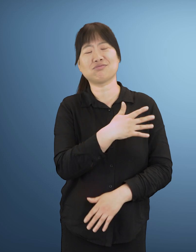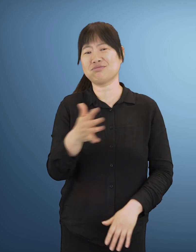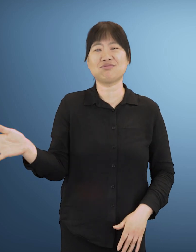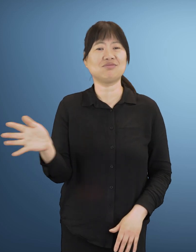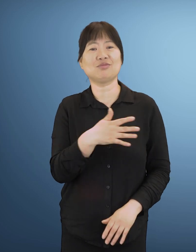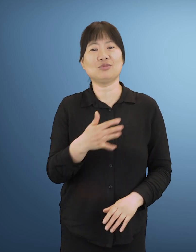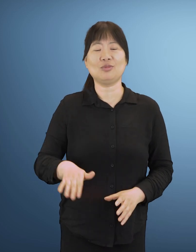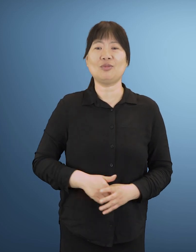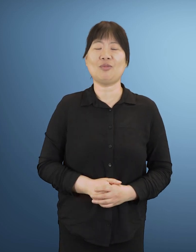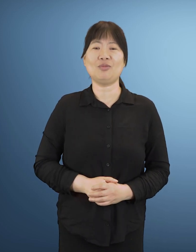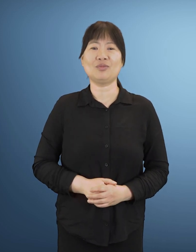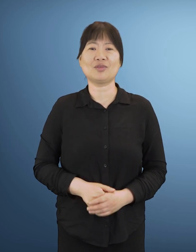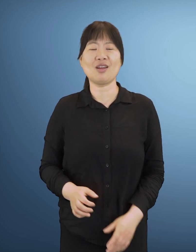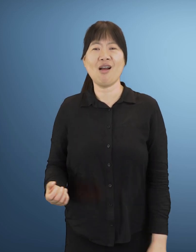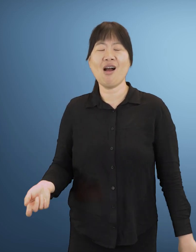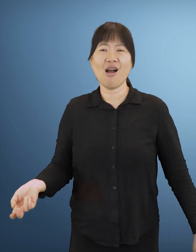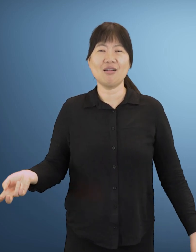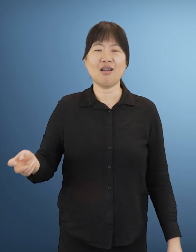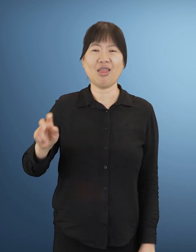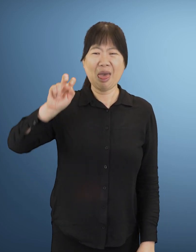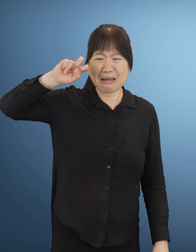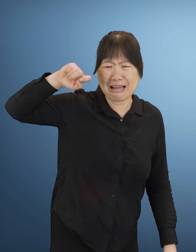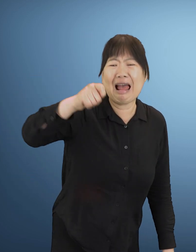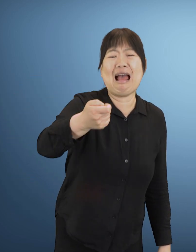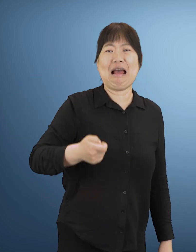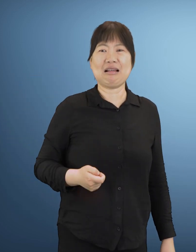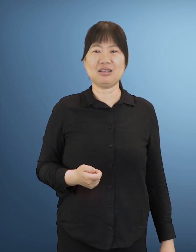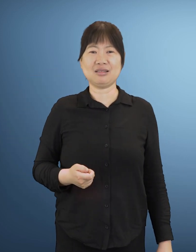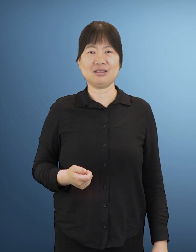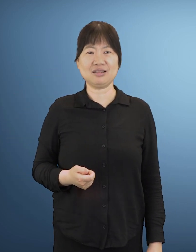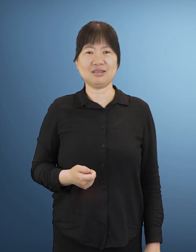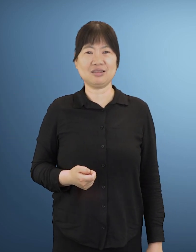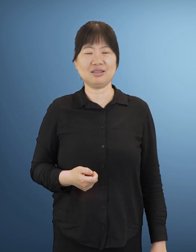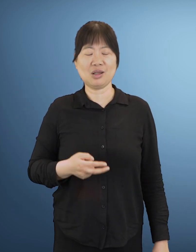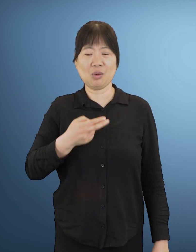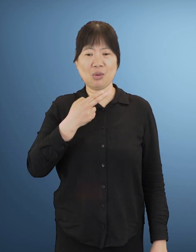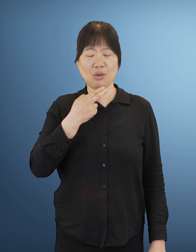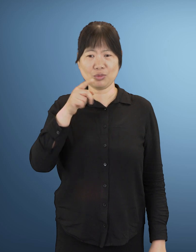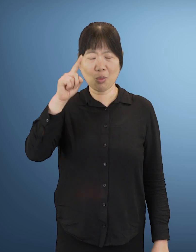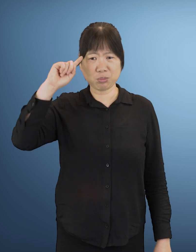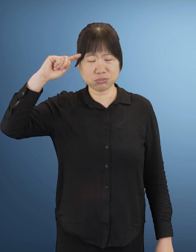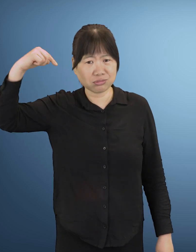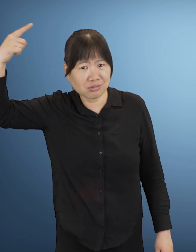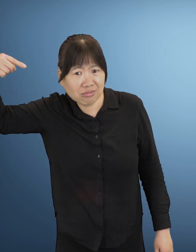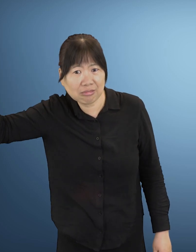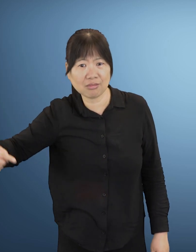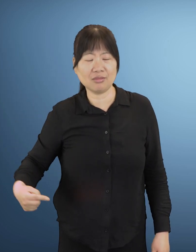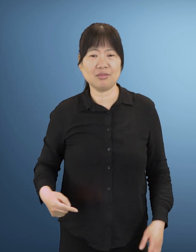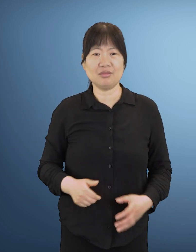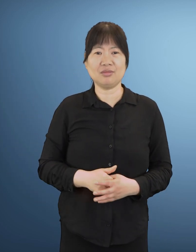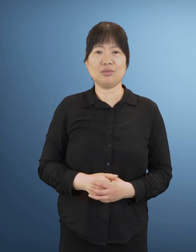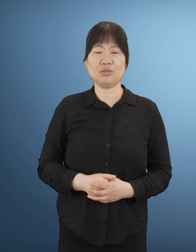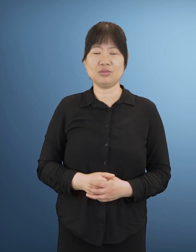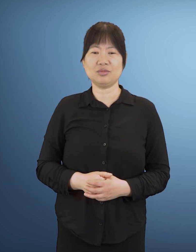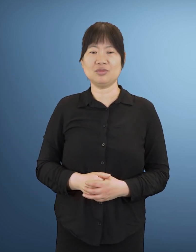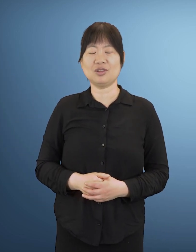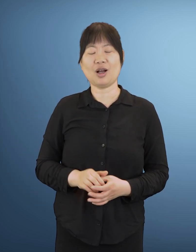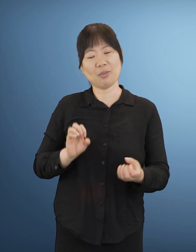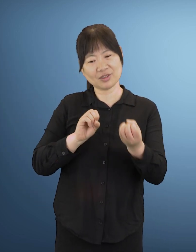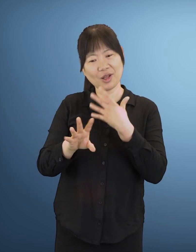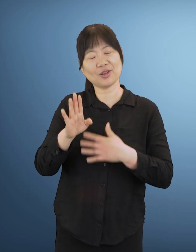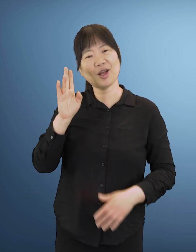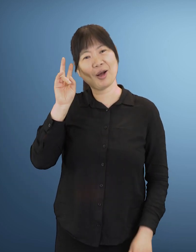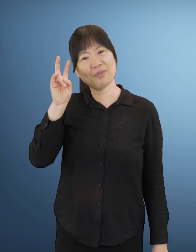그 꿀밤 한 대 안 맞는 게 다행이지. 너 미쳤니? 그게